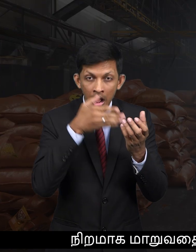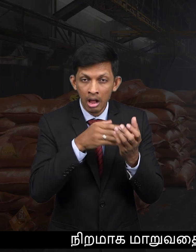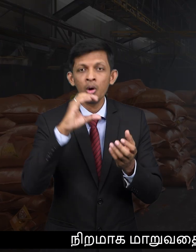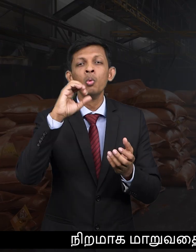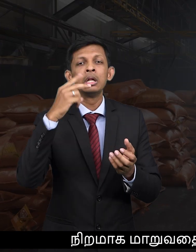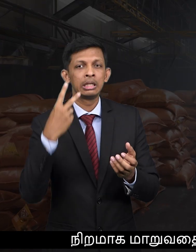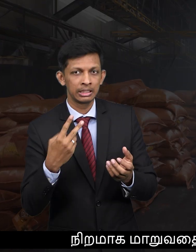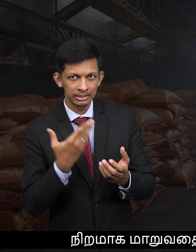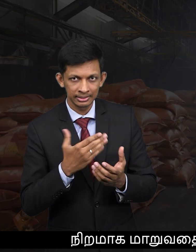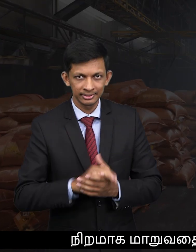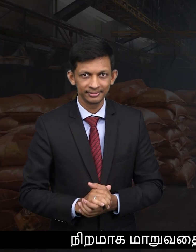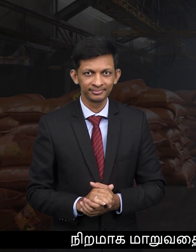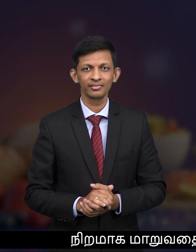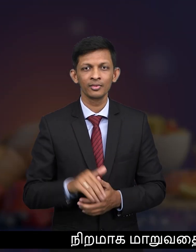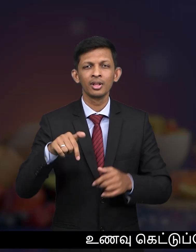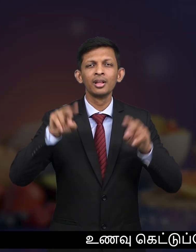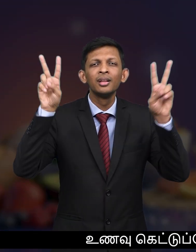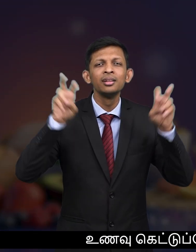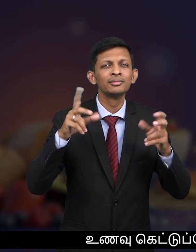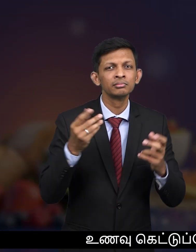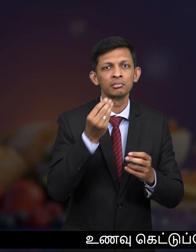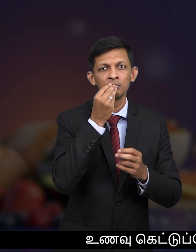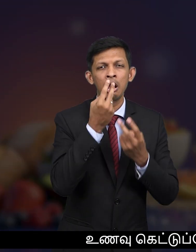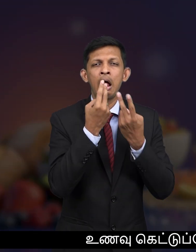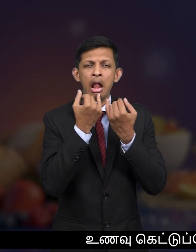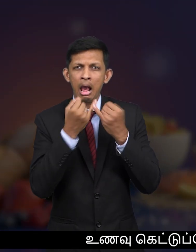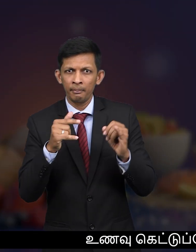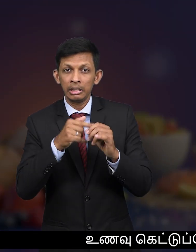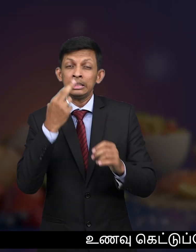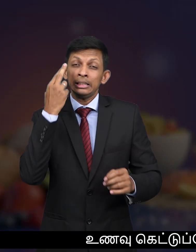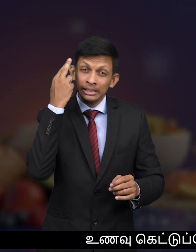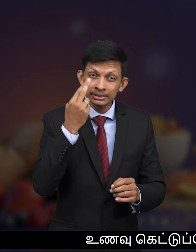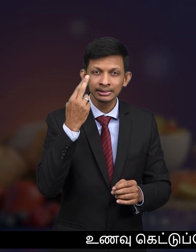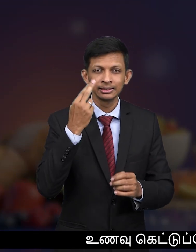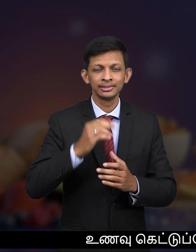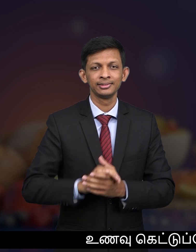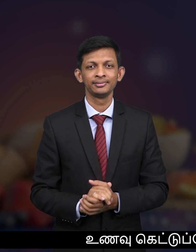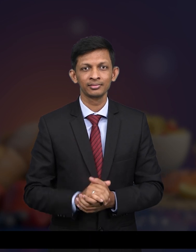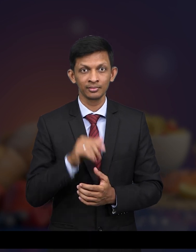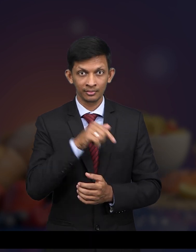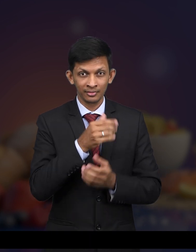நிறமாக மாறுவதை நீங்கள் கவனித்திருக்கலாம். உணவு கெட்டு போவதற்கான காரணங்கள்.